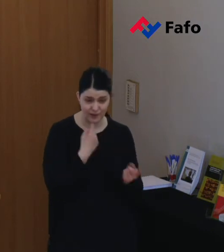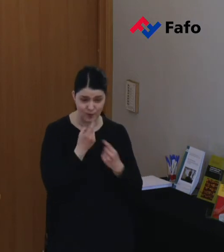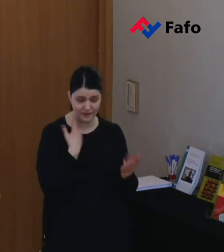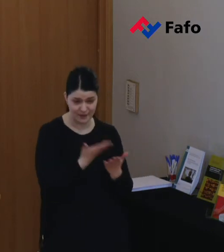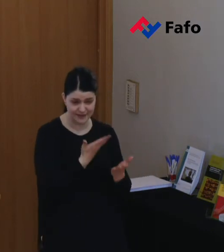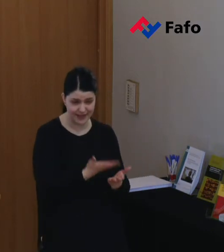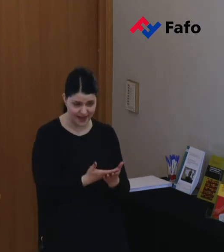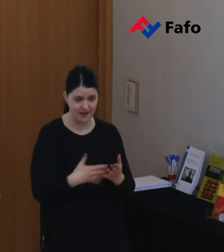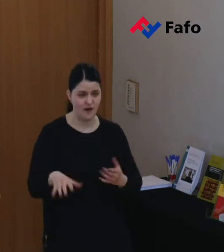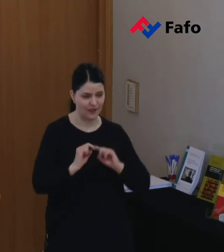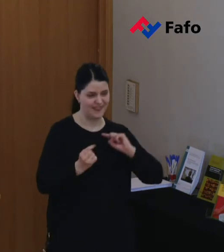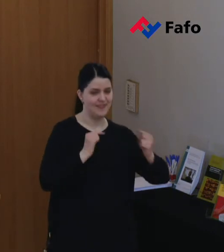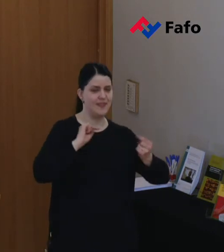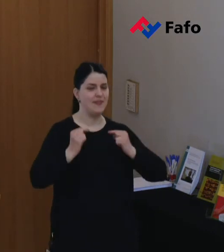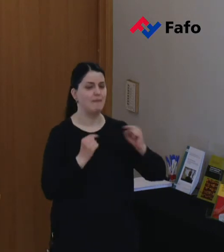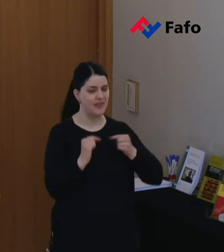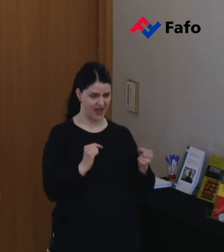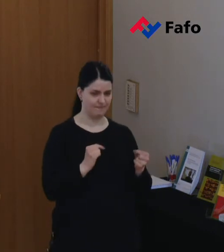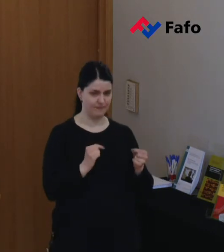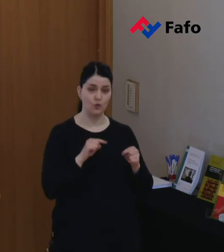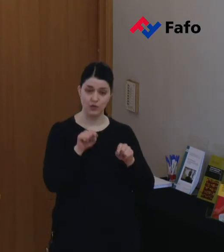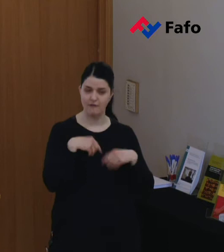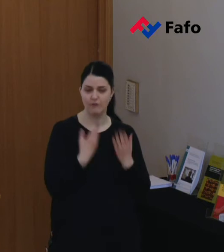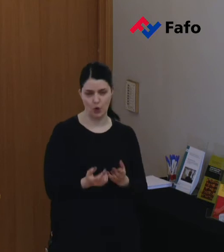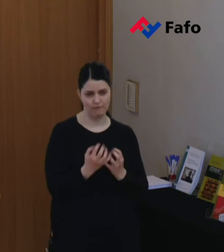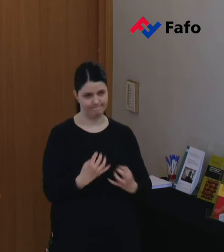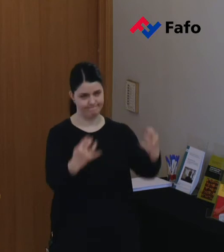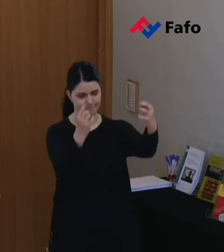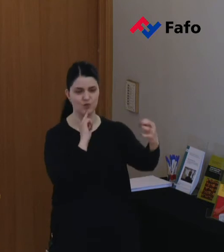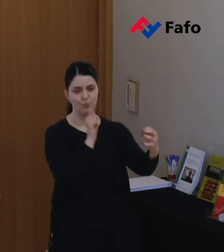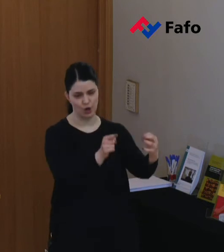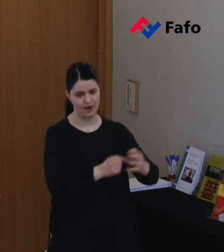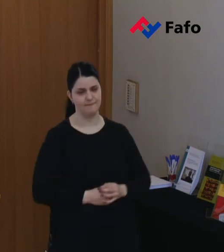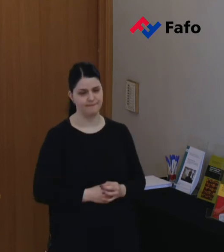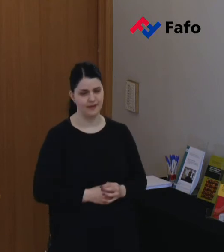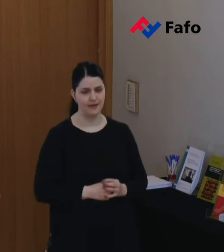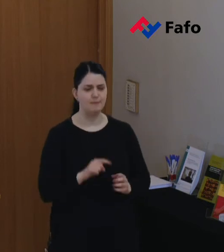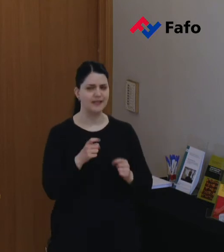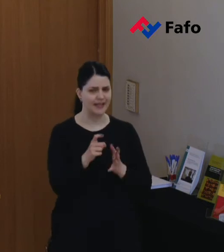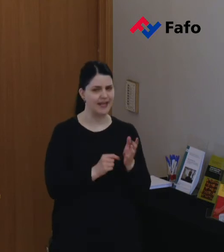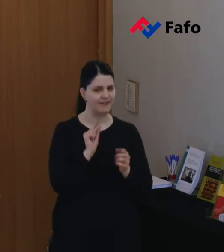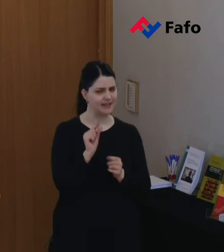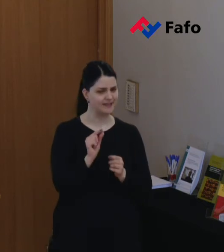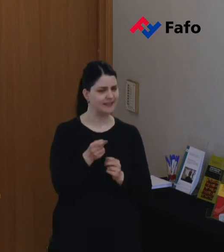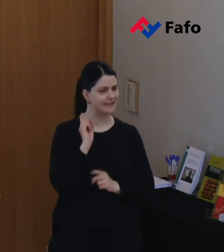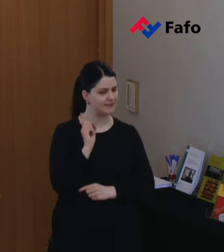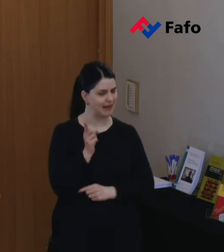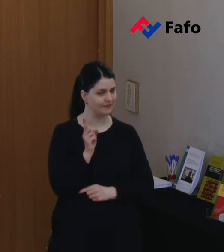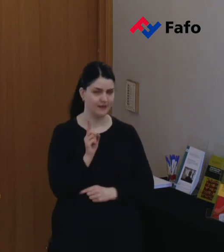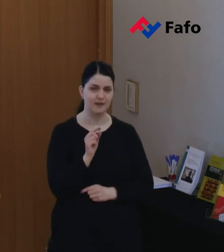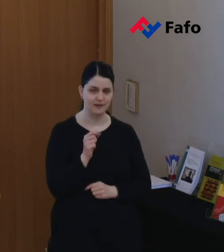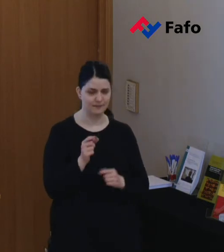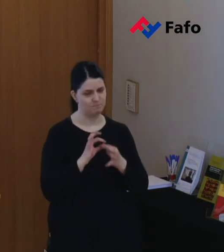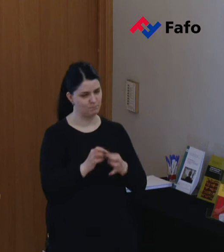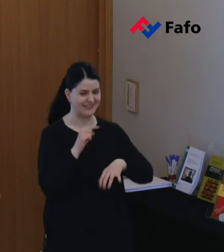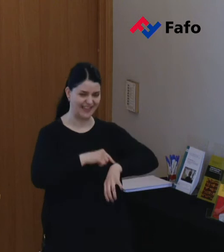er en ambisjon om å kunne åpne for spørsmål fra salen. Og det krever litt disiplin av oss, når det gjelder tid, og at dere